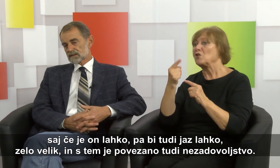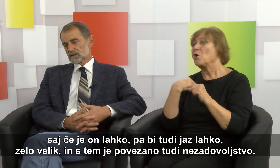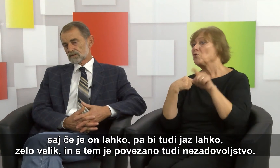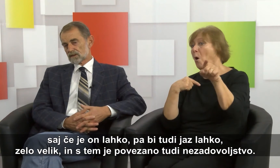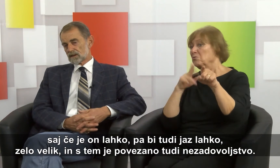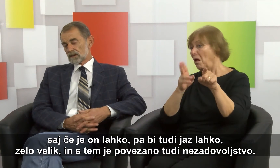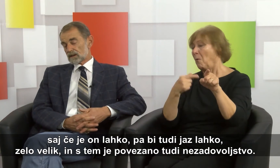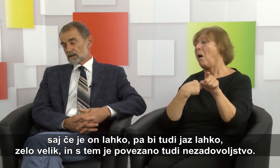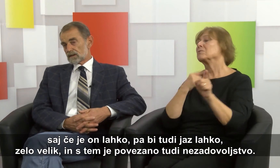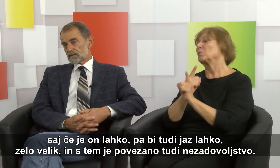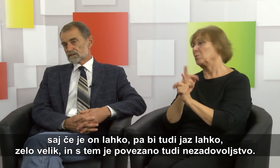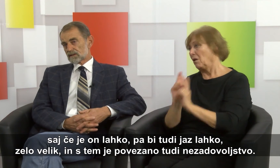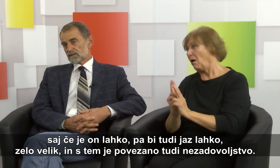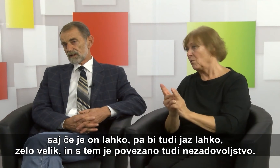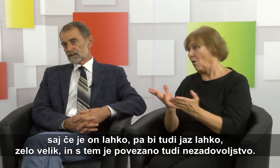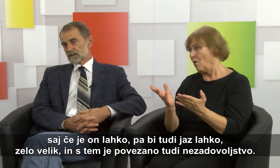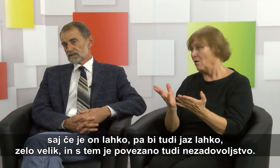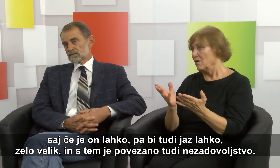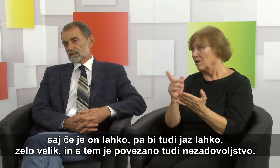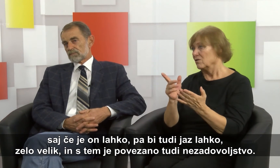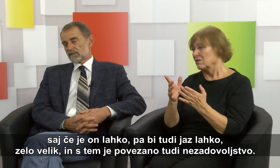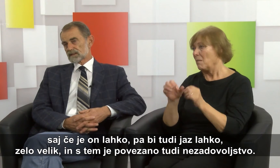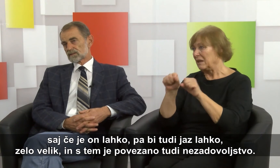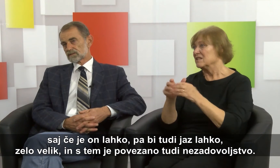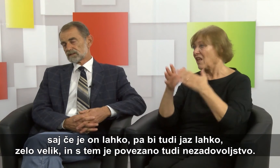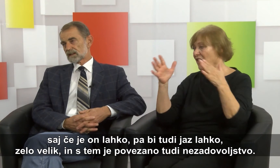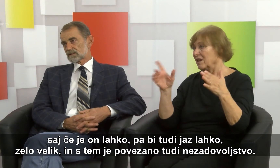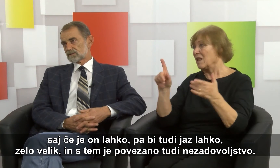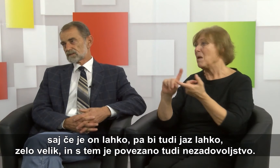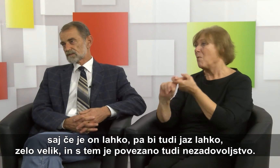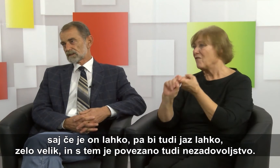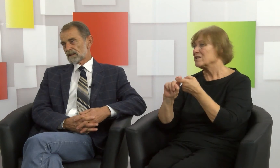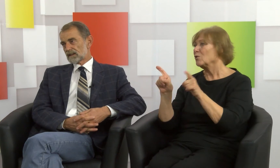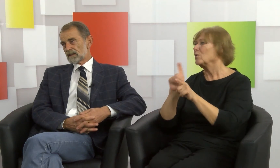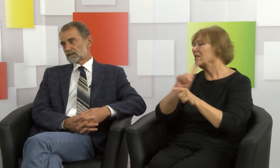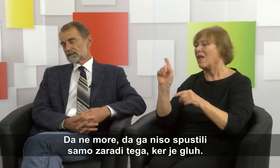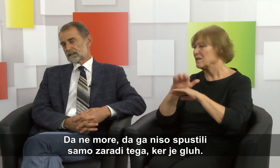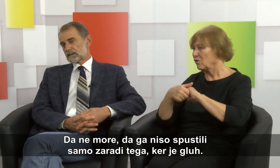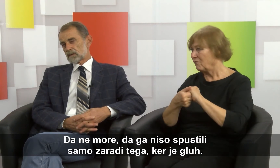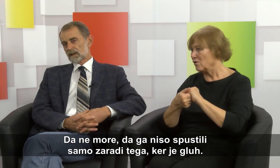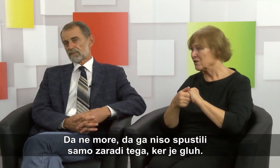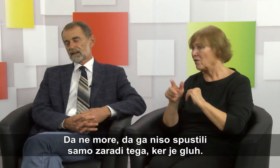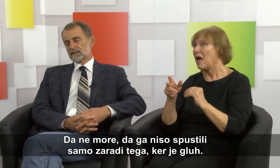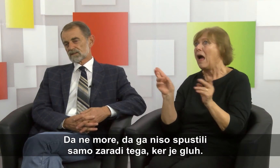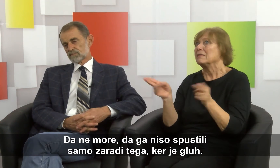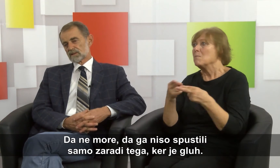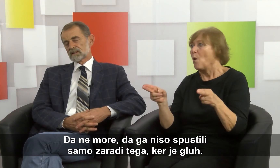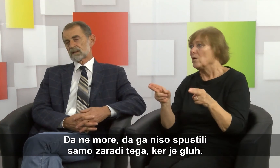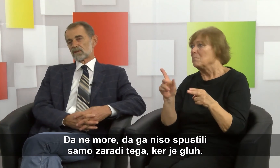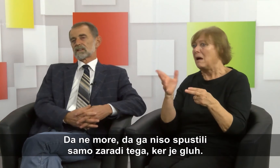lahko, zelo velik in s tem povezano tudi nezadovoljstvo, ne. Da ne more, pa ga niso spustili samo zato,